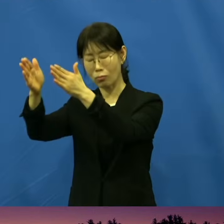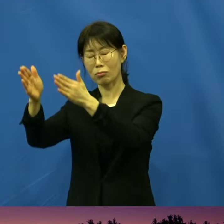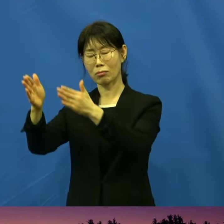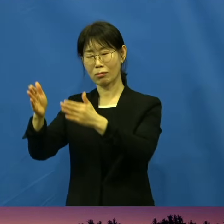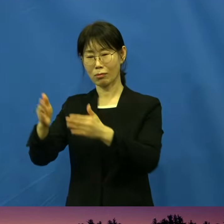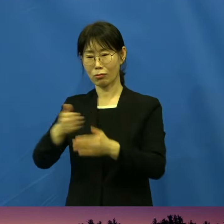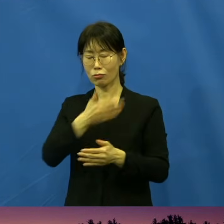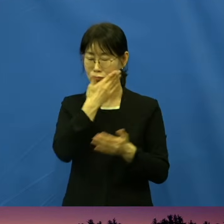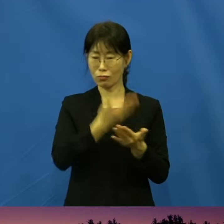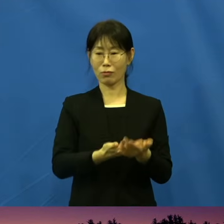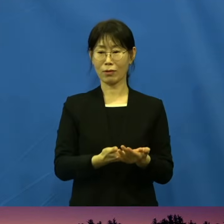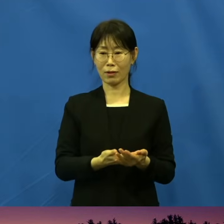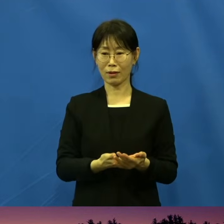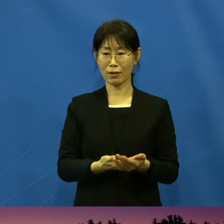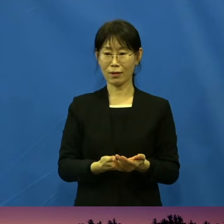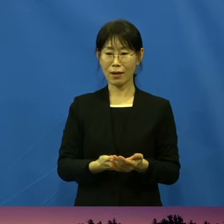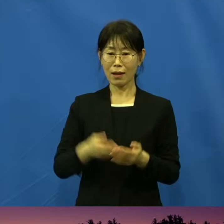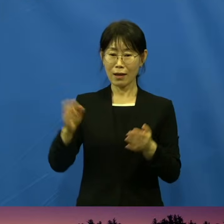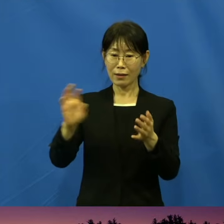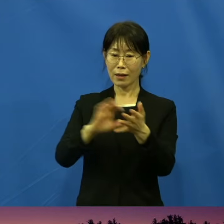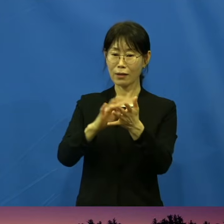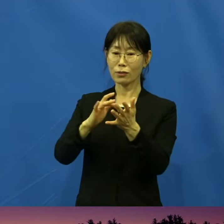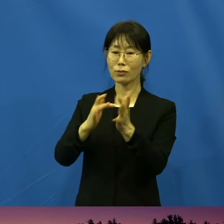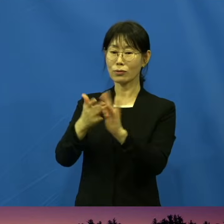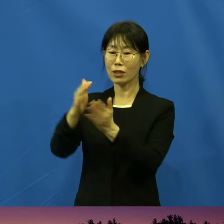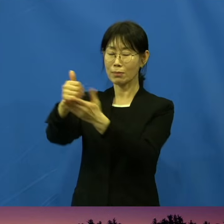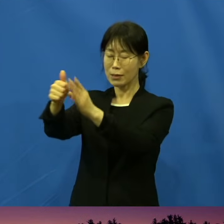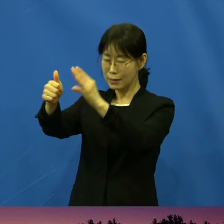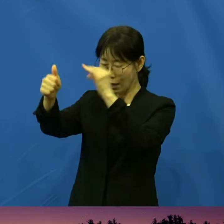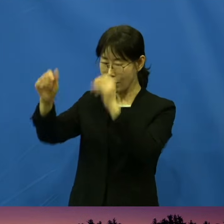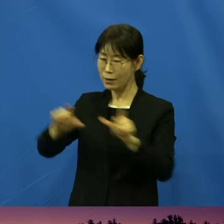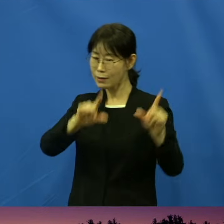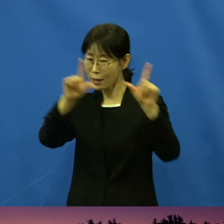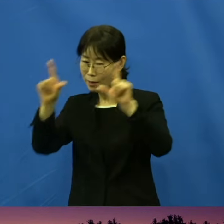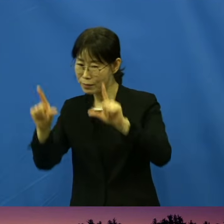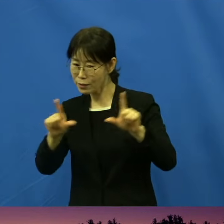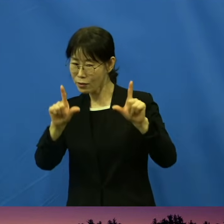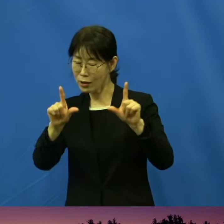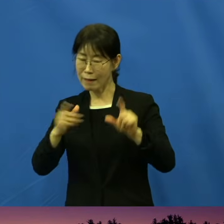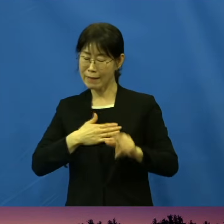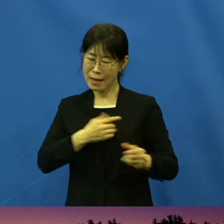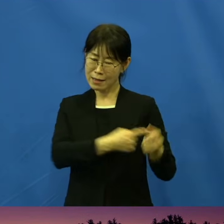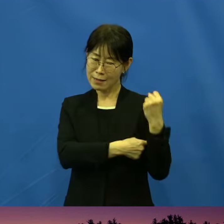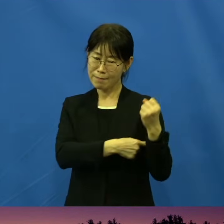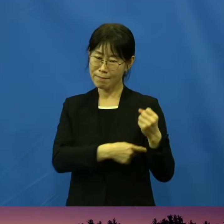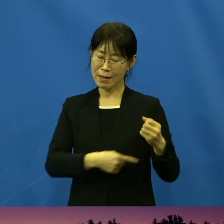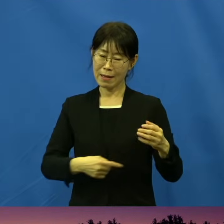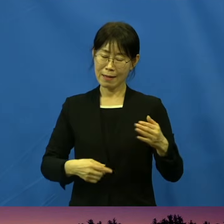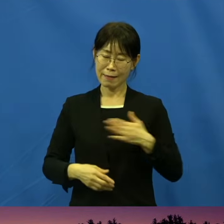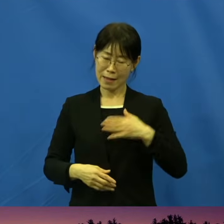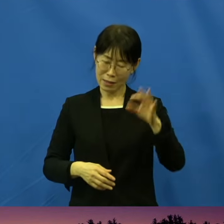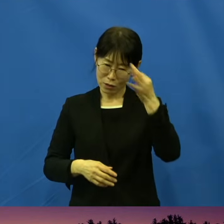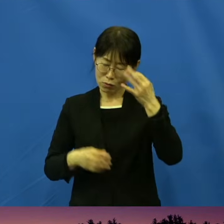여러분, 그리스도를 닮는 삶은 어떤 것입니까? 우리가 노력한다고 되는 건 아니에요. 닮는 일은 자연스러운 거예요.